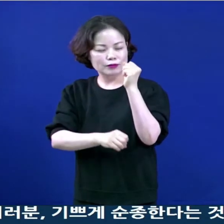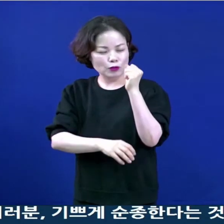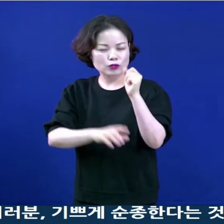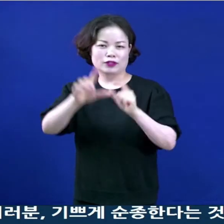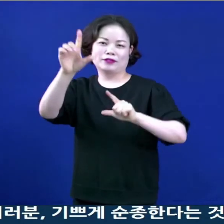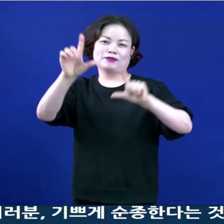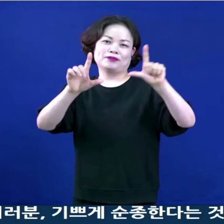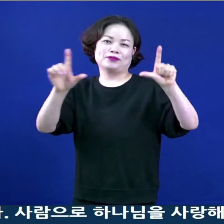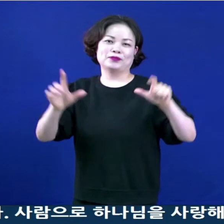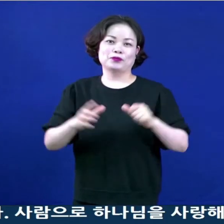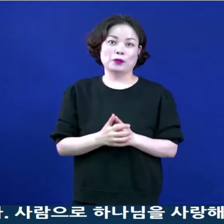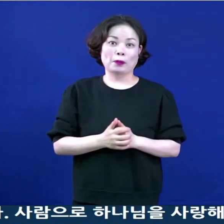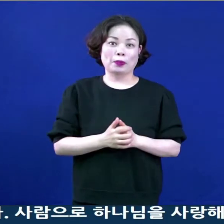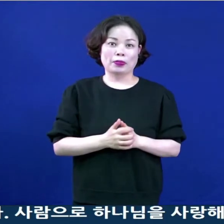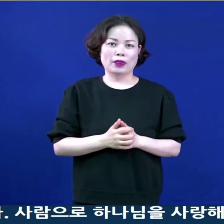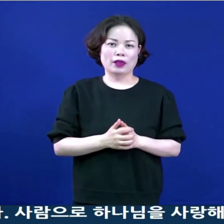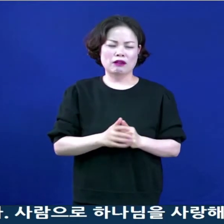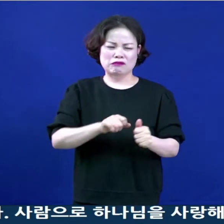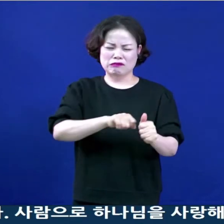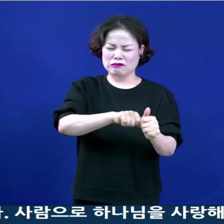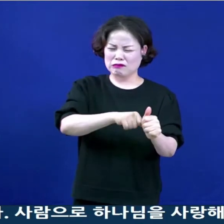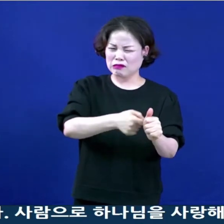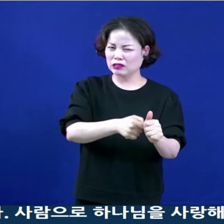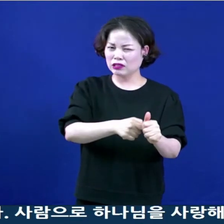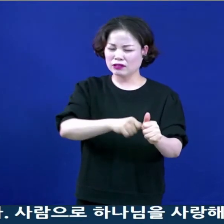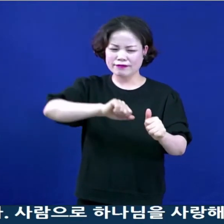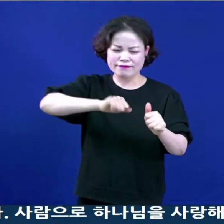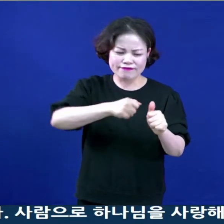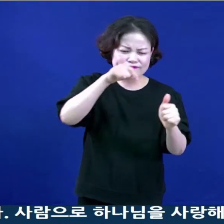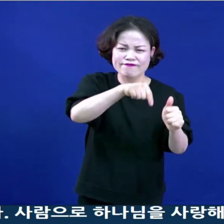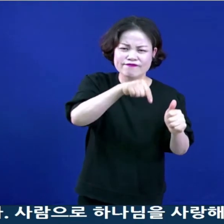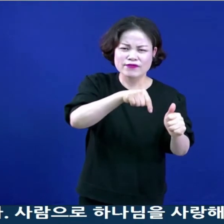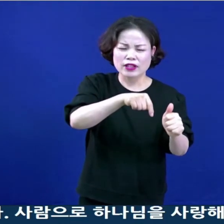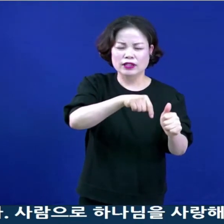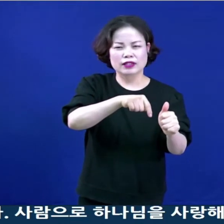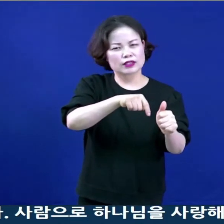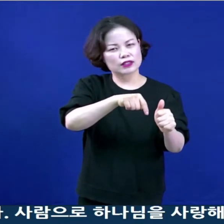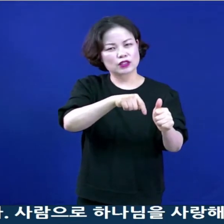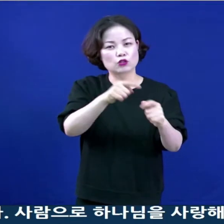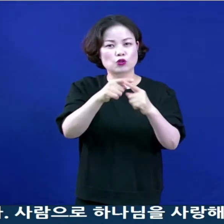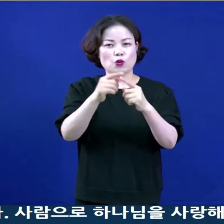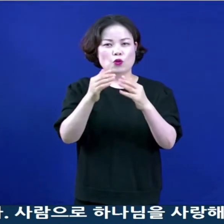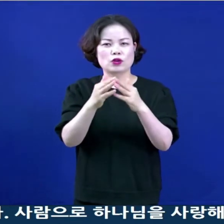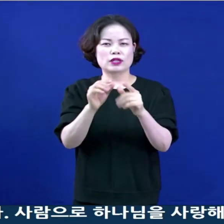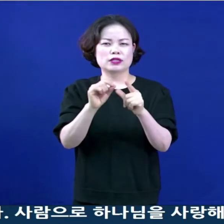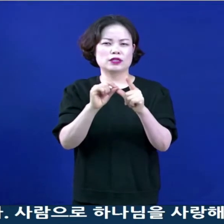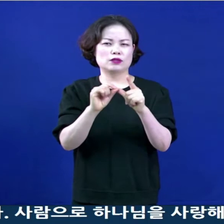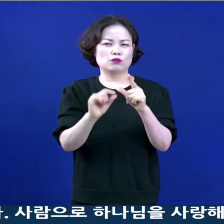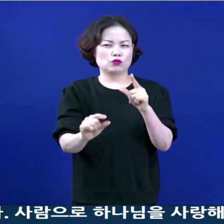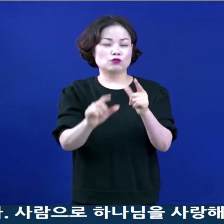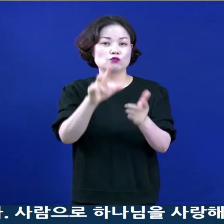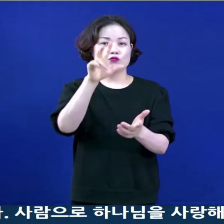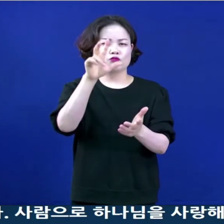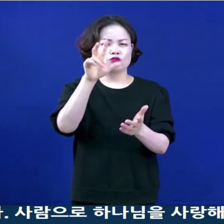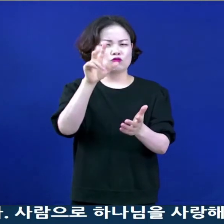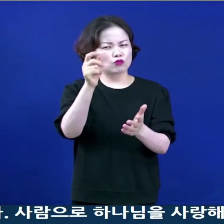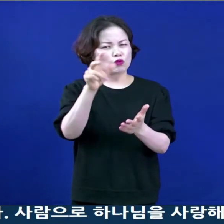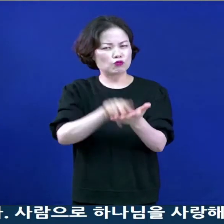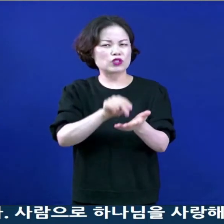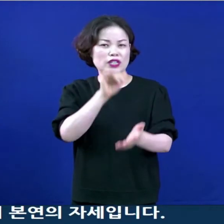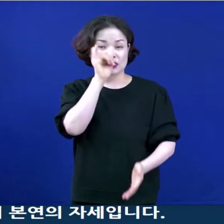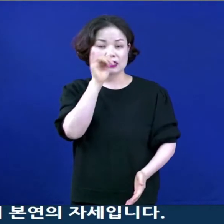자세입니다. 이것을 억지로 사람을 순종시키려는 이 어떤 교회의 일부 문화는 문제가 있다고 볼 수